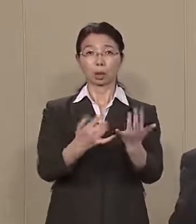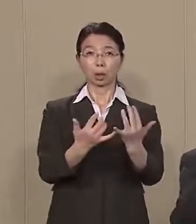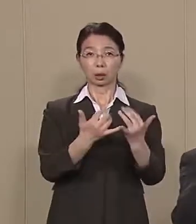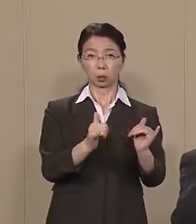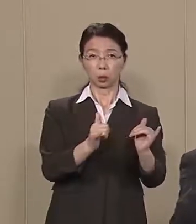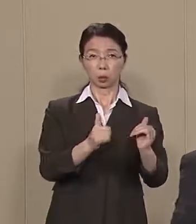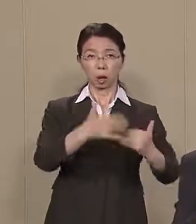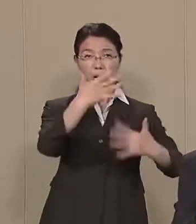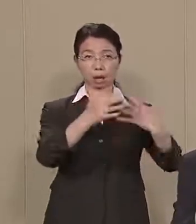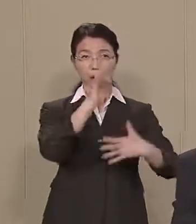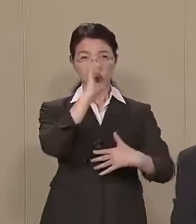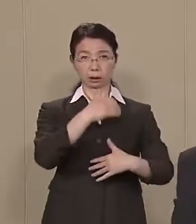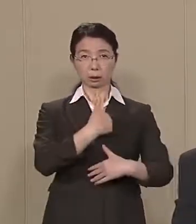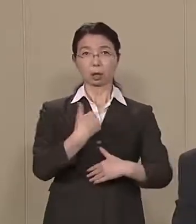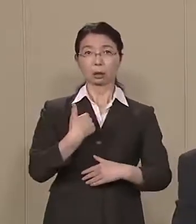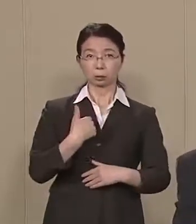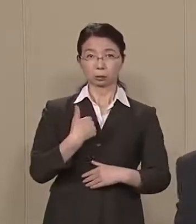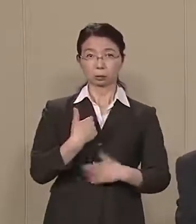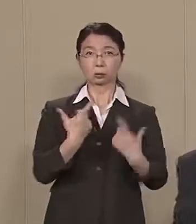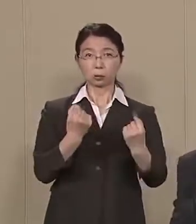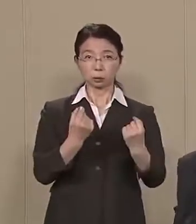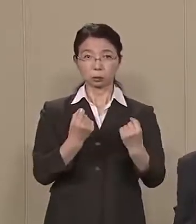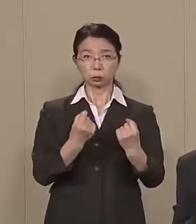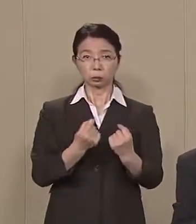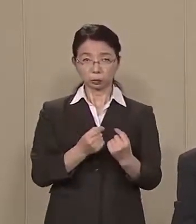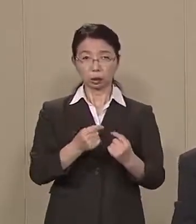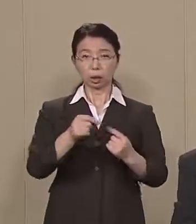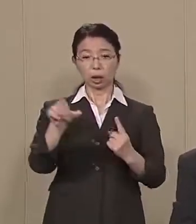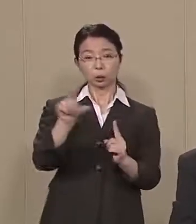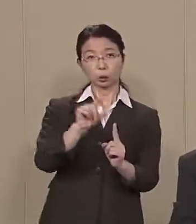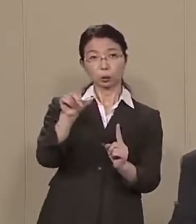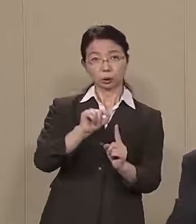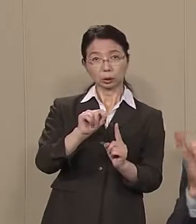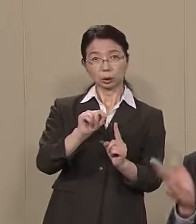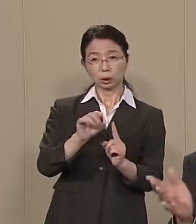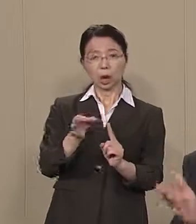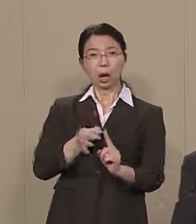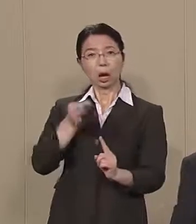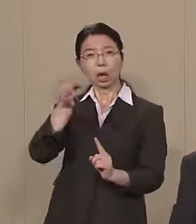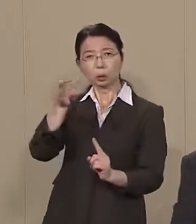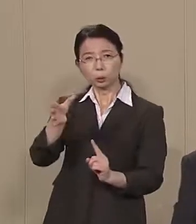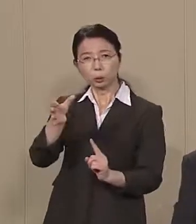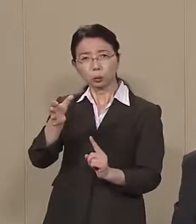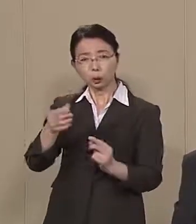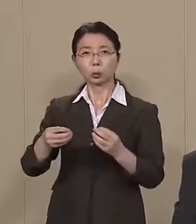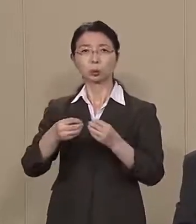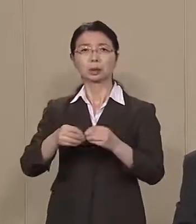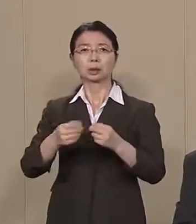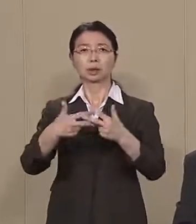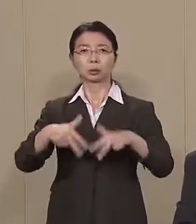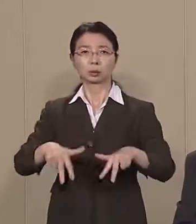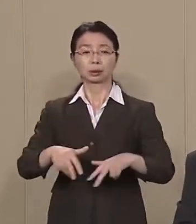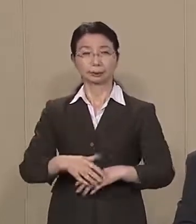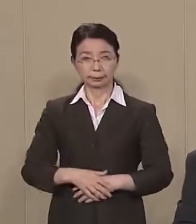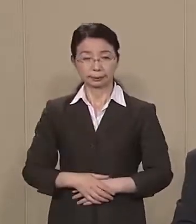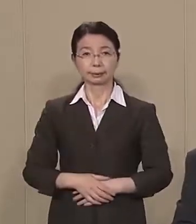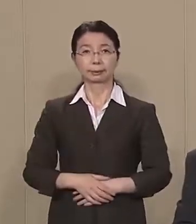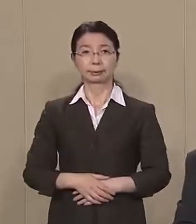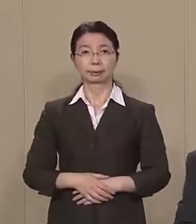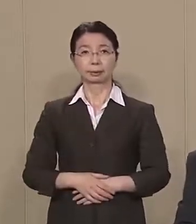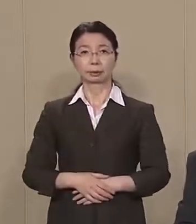テレビを見れてへnhk を受診して受信料を払うという仕組みなんです